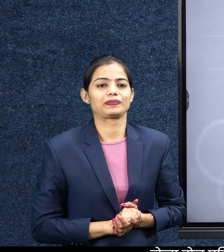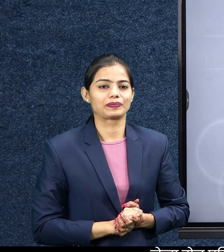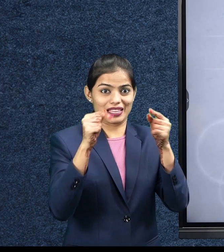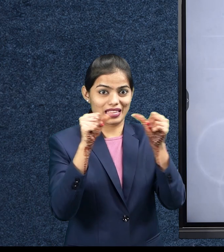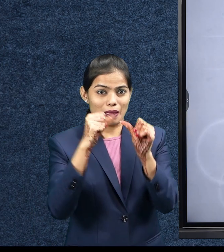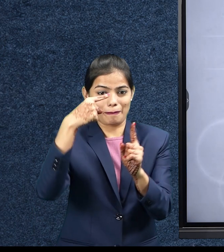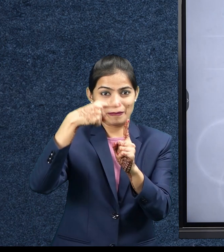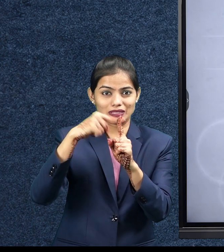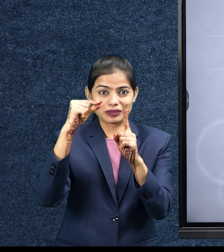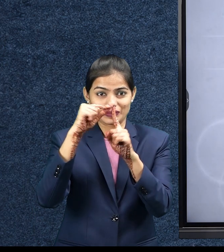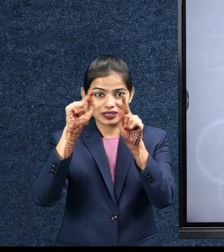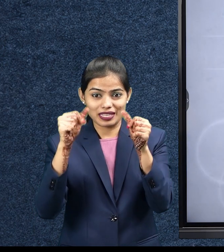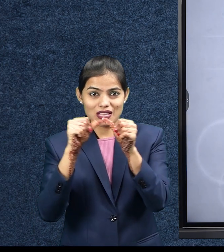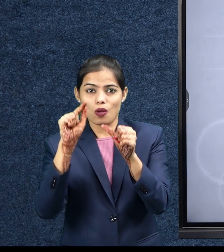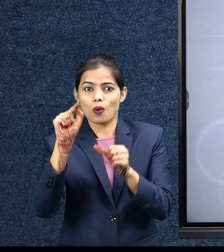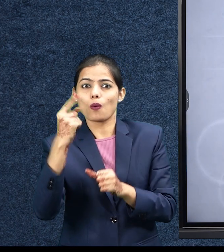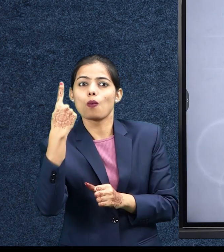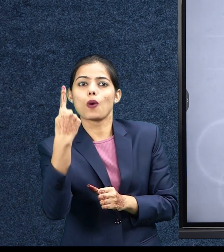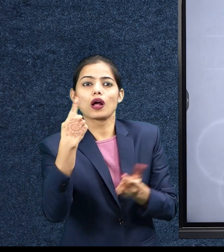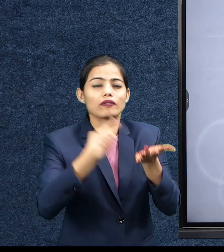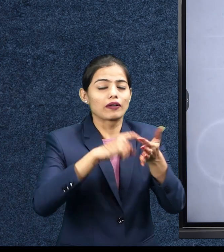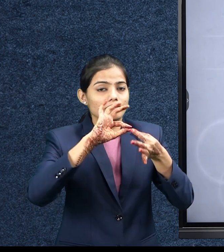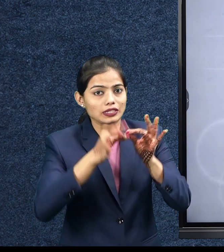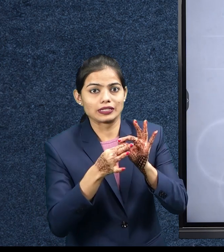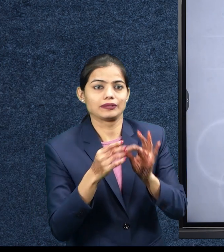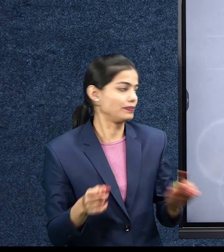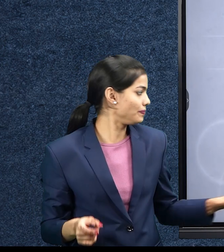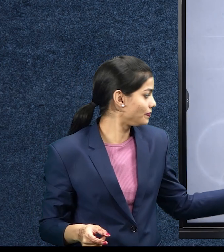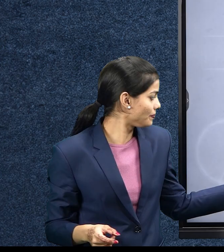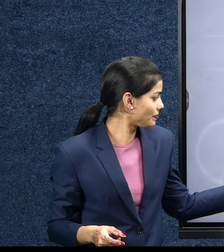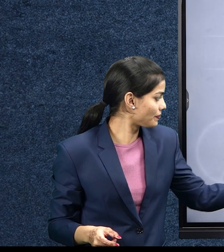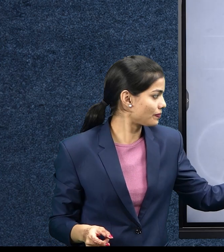P कंसामध्ये A अधिक P कंसामध्ये A बरोबर 1.